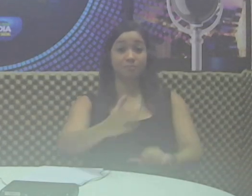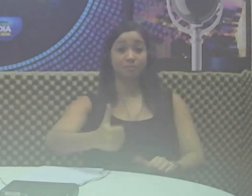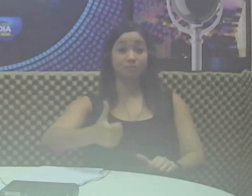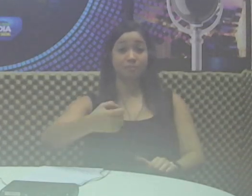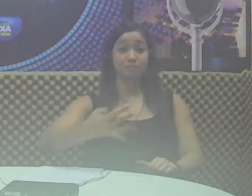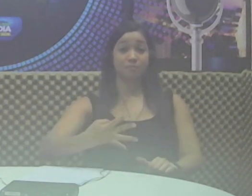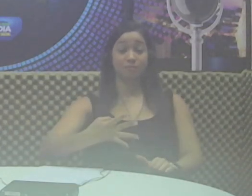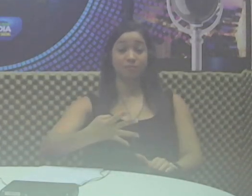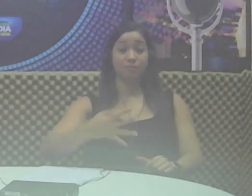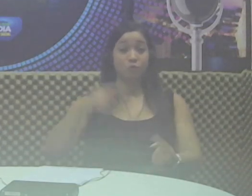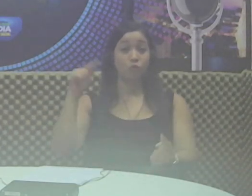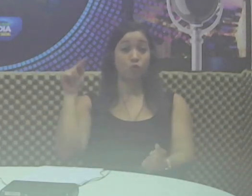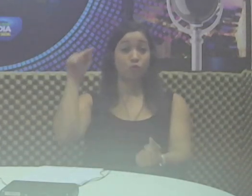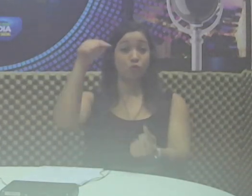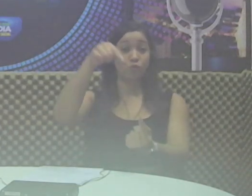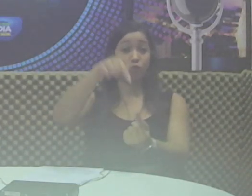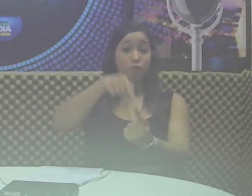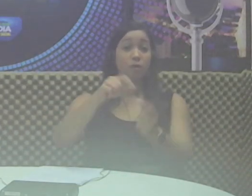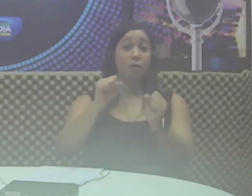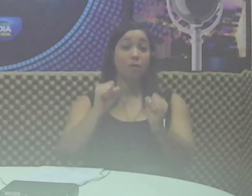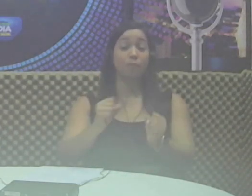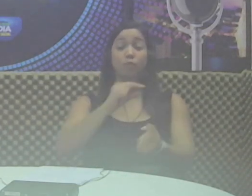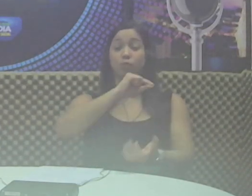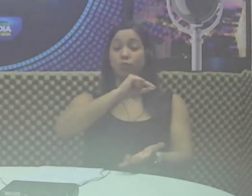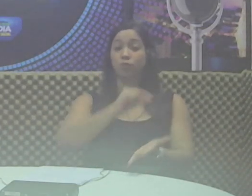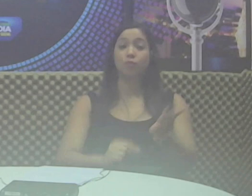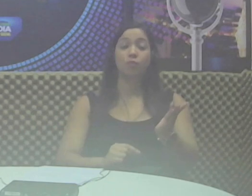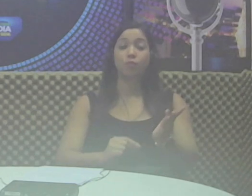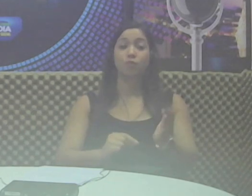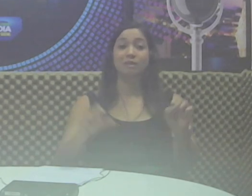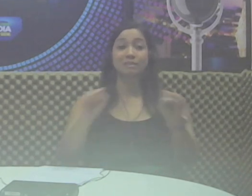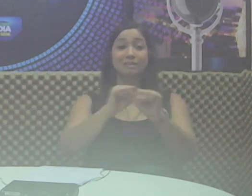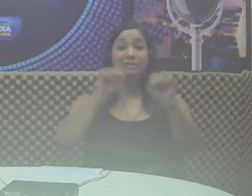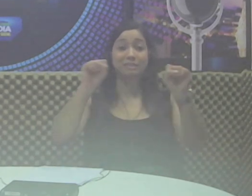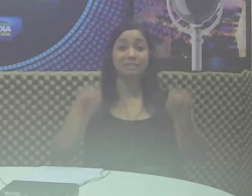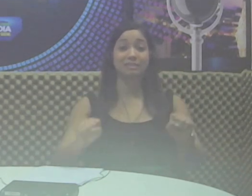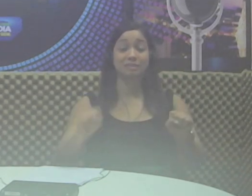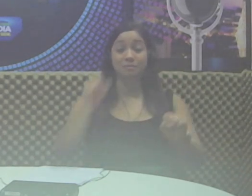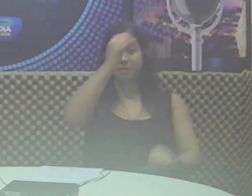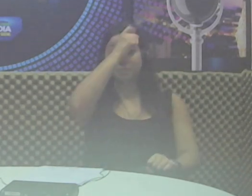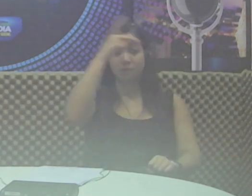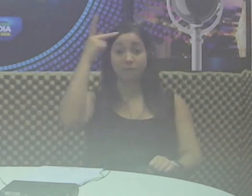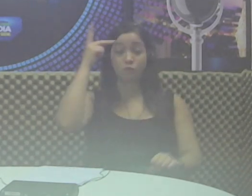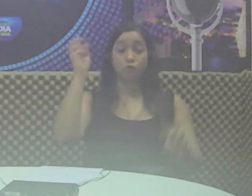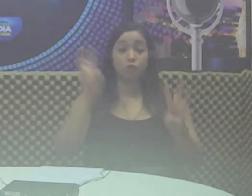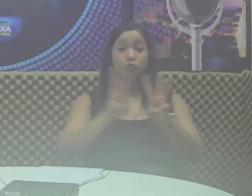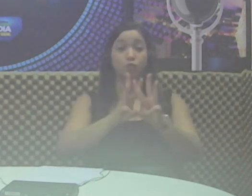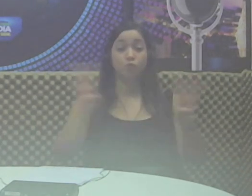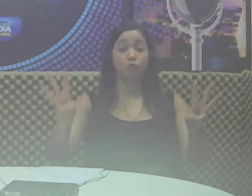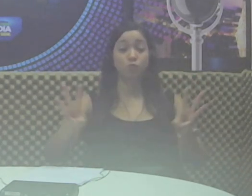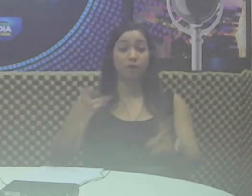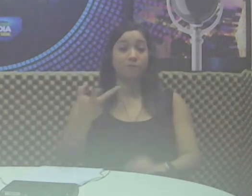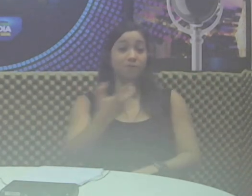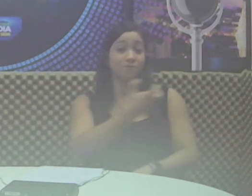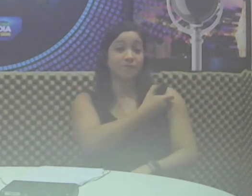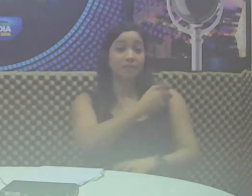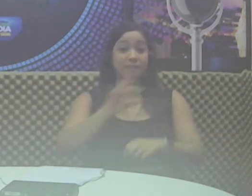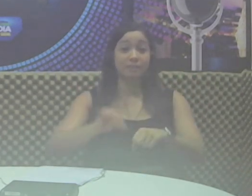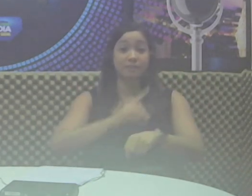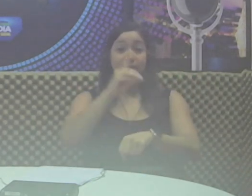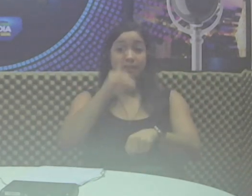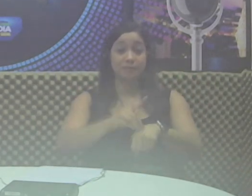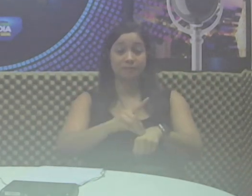do público-alvo que pode se cadastrar via sistema do portal da Prefeitura para vacinação contra a dengue.